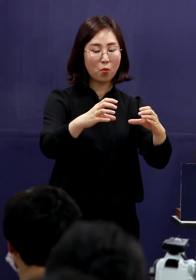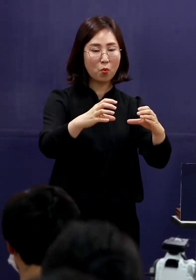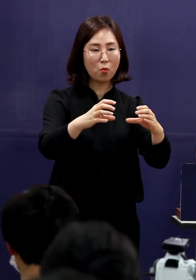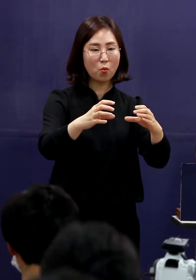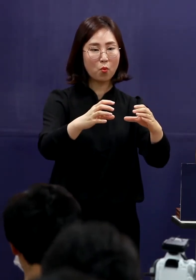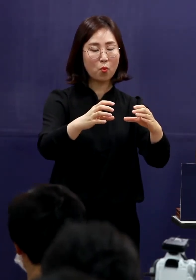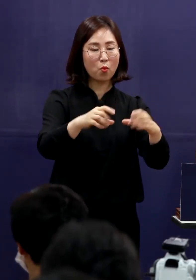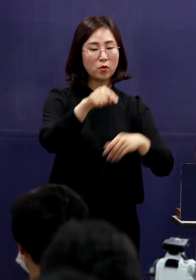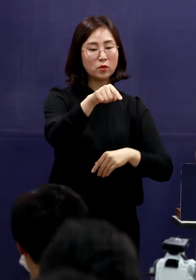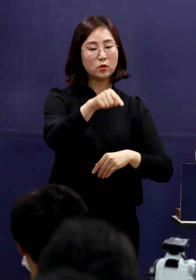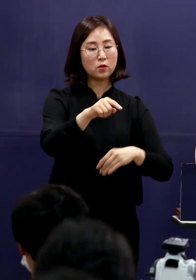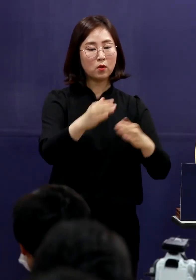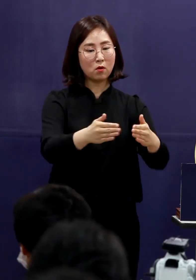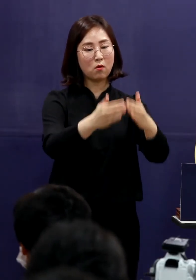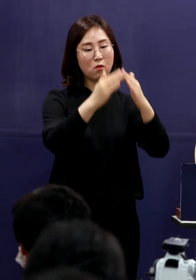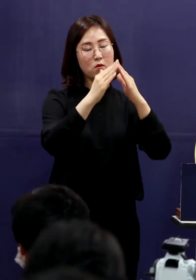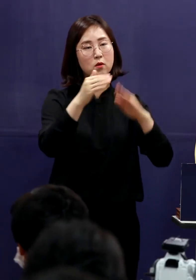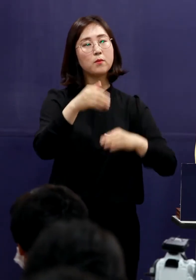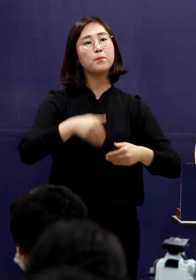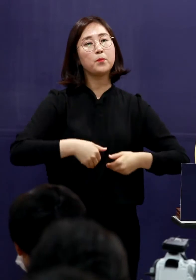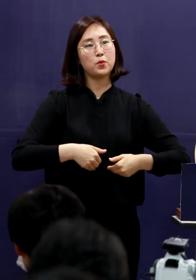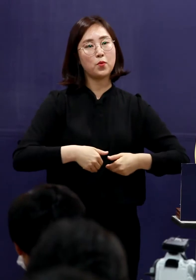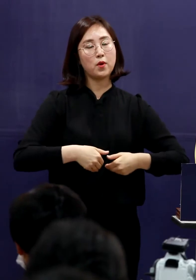되는데 실제로 이제